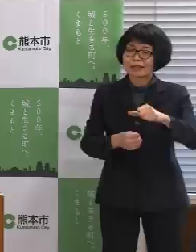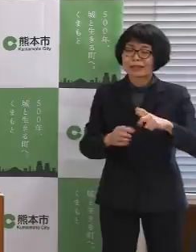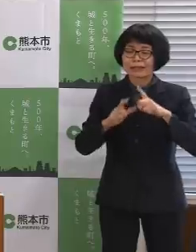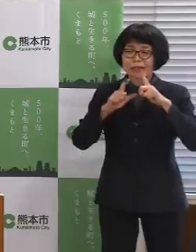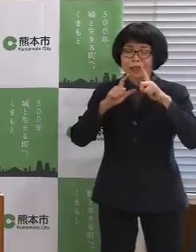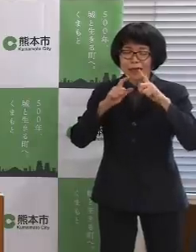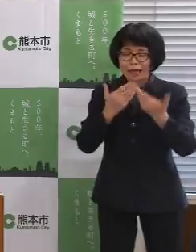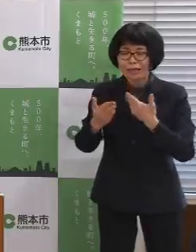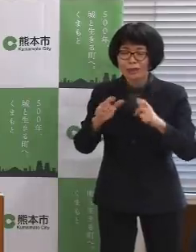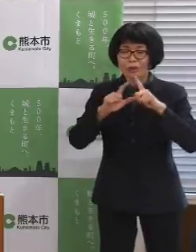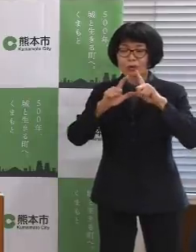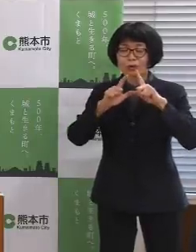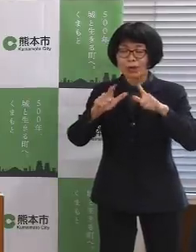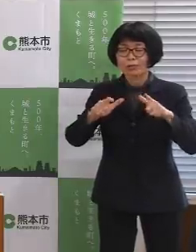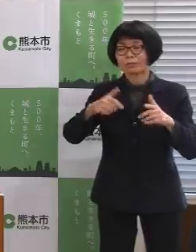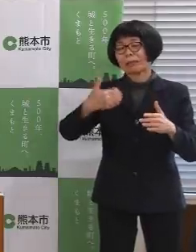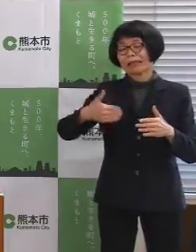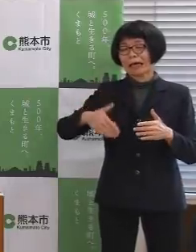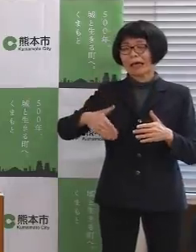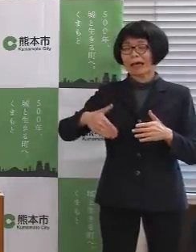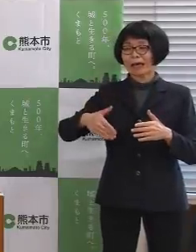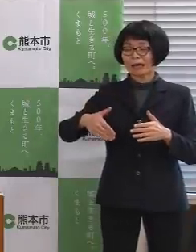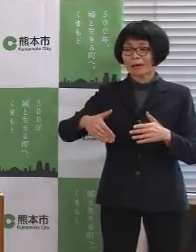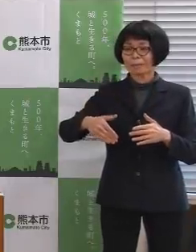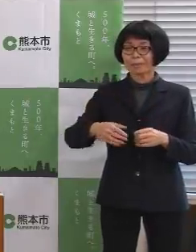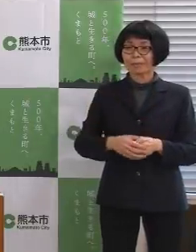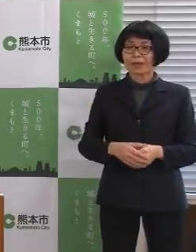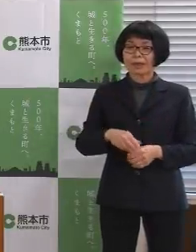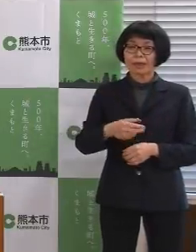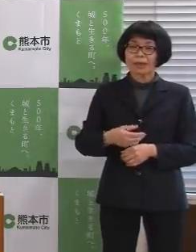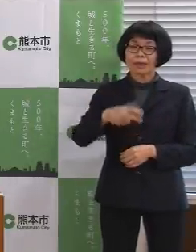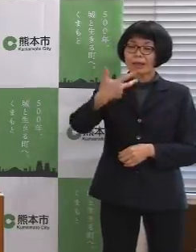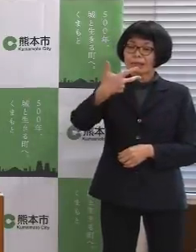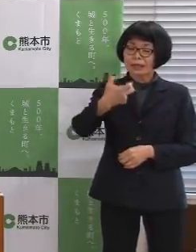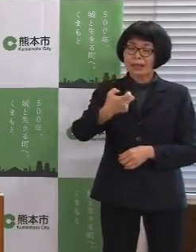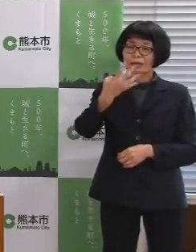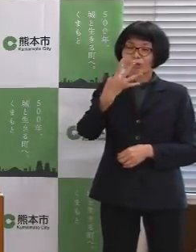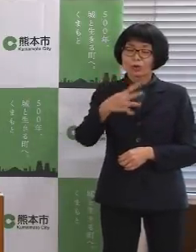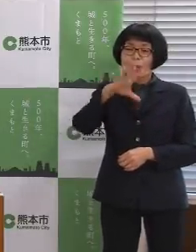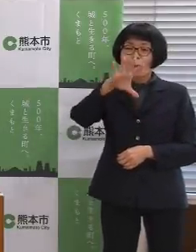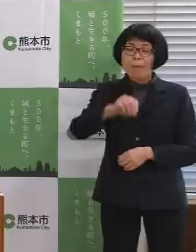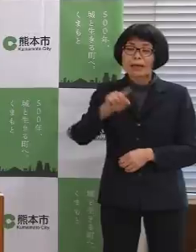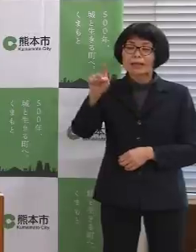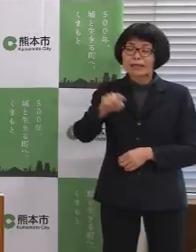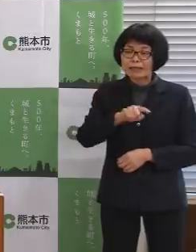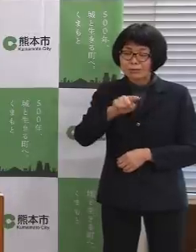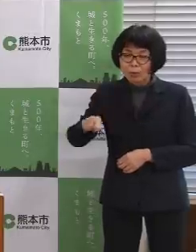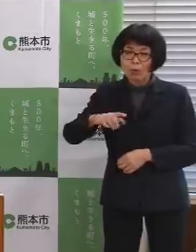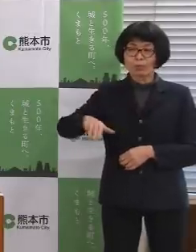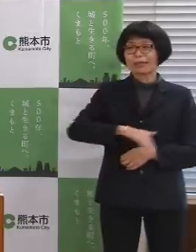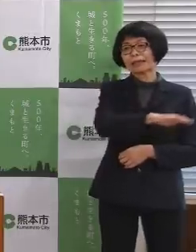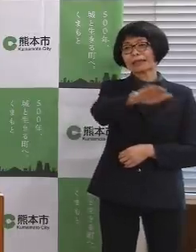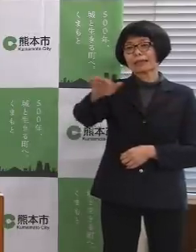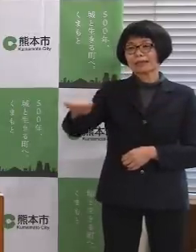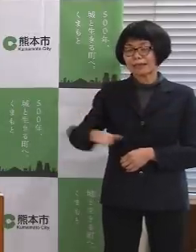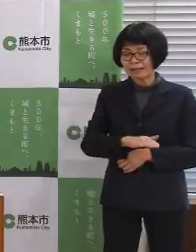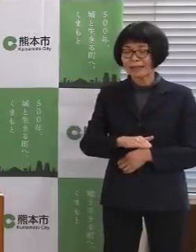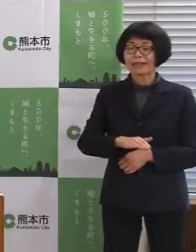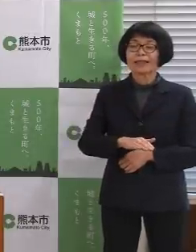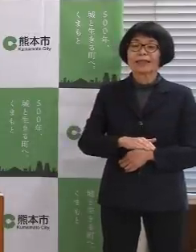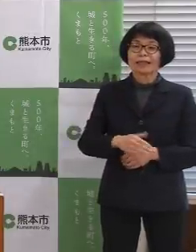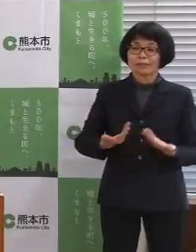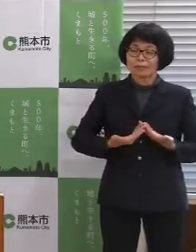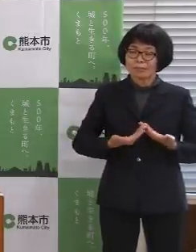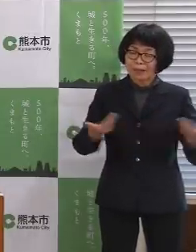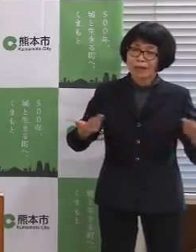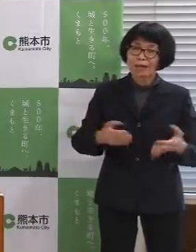まだ事務的に進めておりませんけれども、やっぱり74万人近い方にですね、そうするということは他のやっぱ